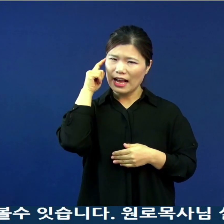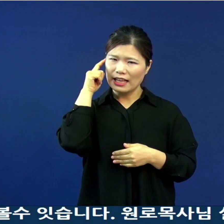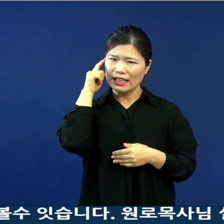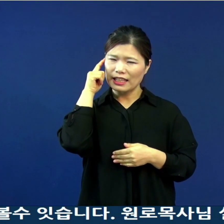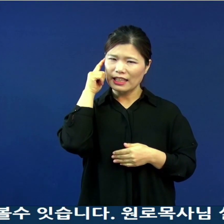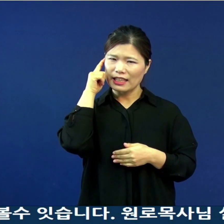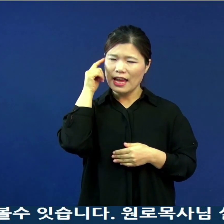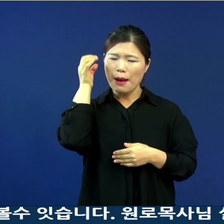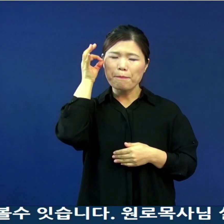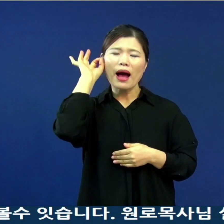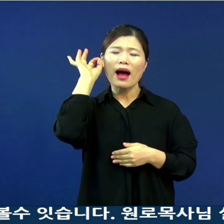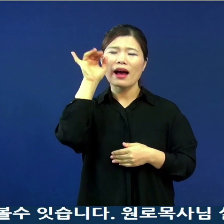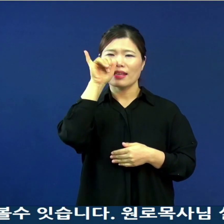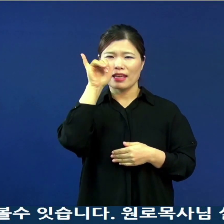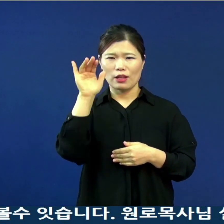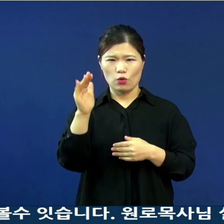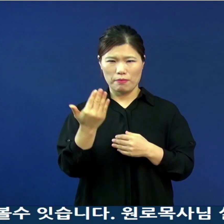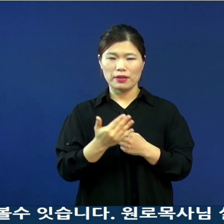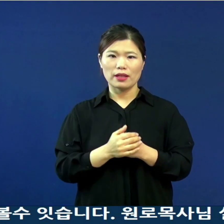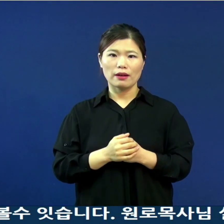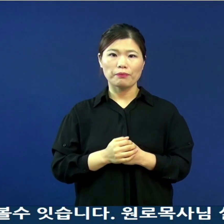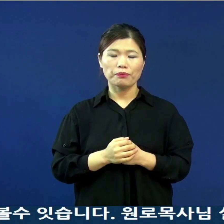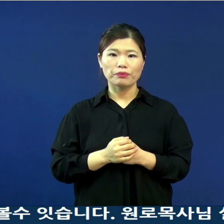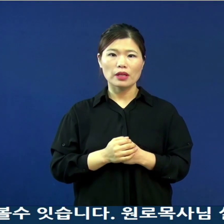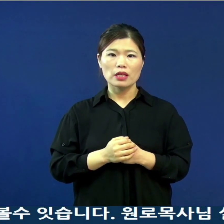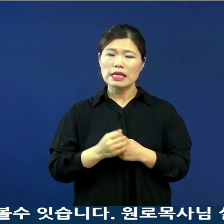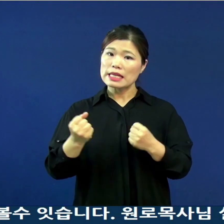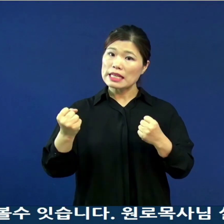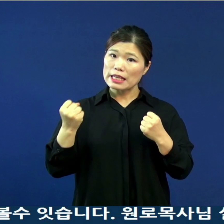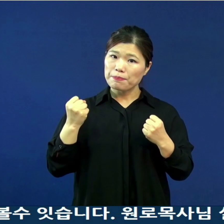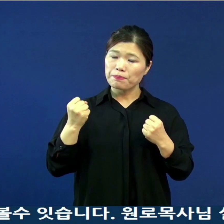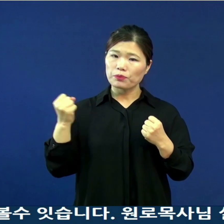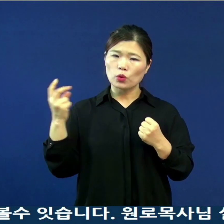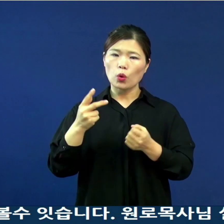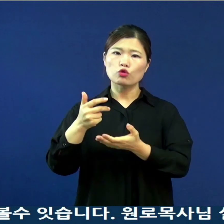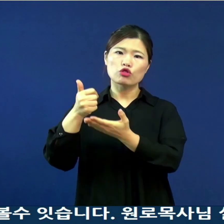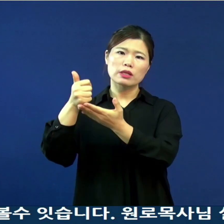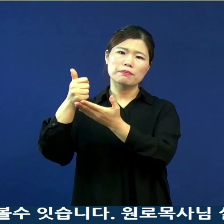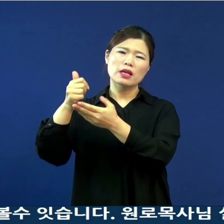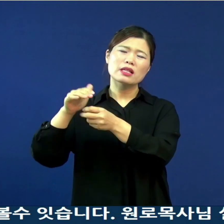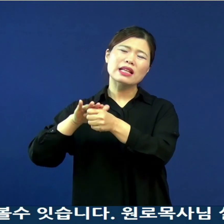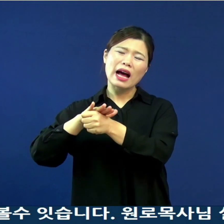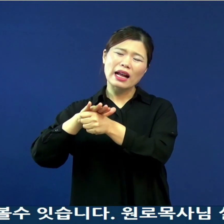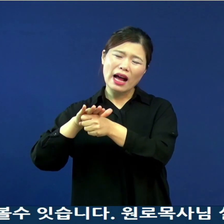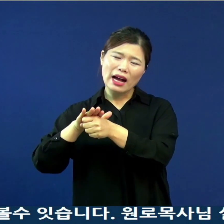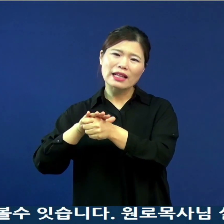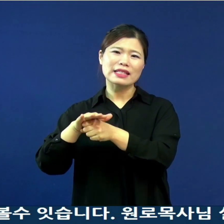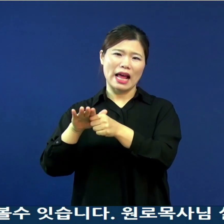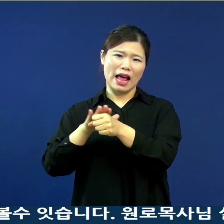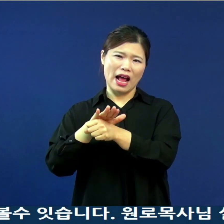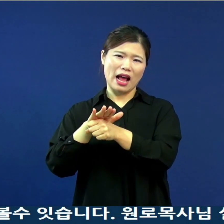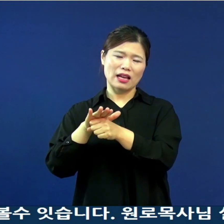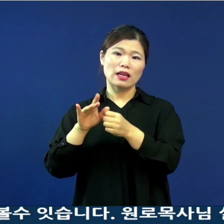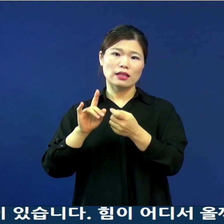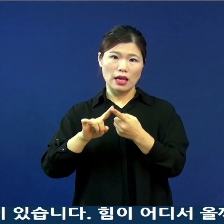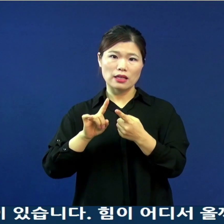마음속에 깨달음이 생기게 됩니다. 그 힘, 또 주님을 사랑하는 그 사랑,